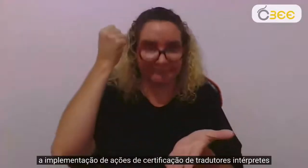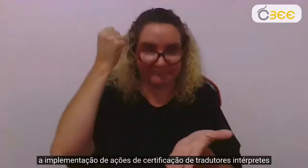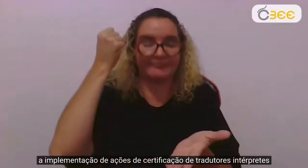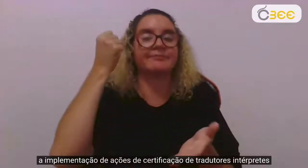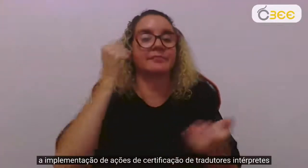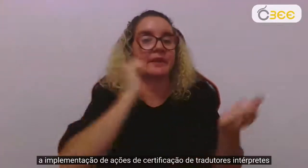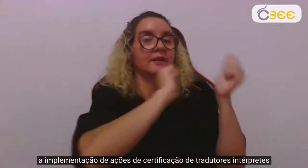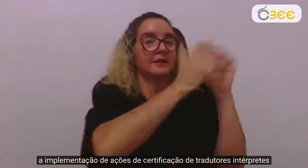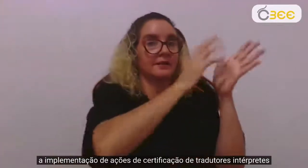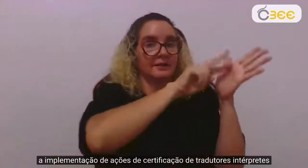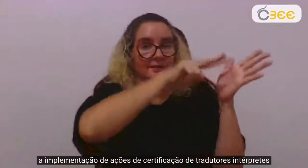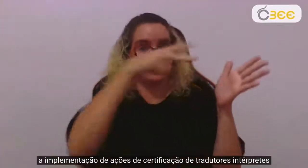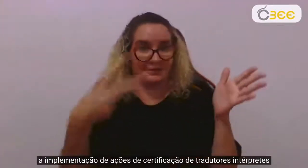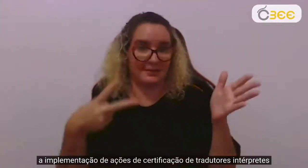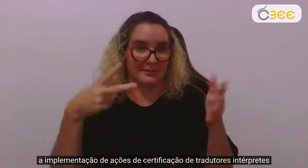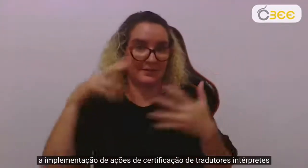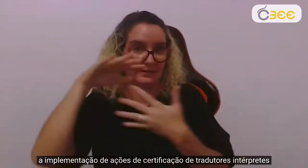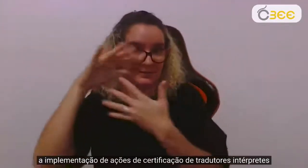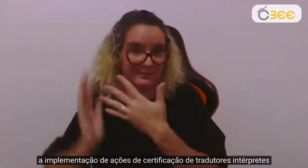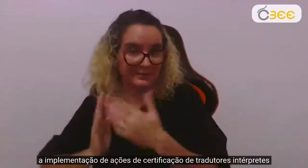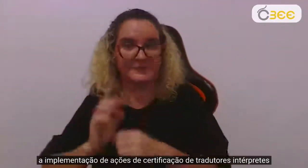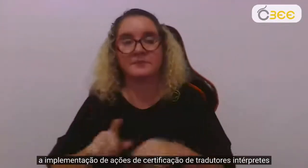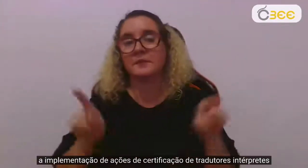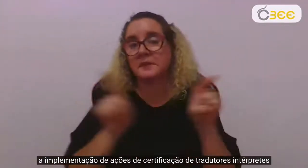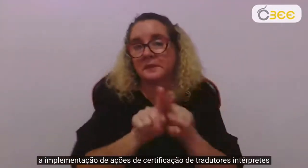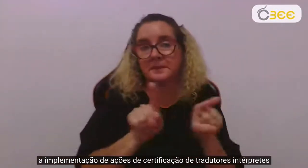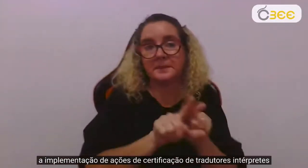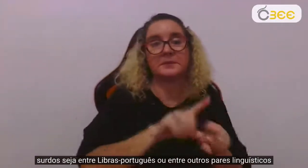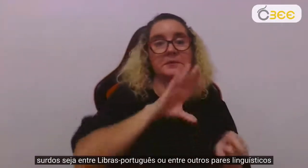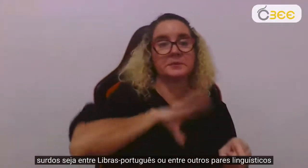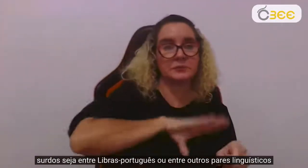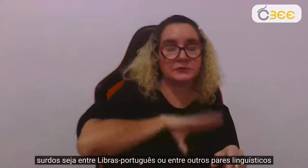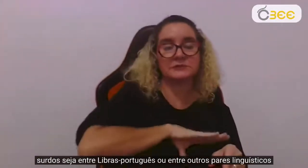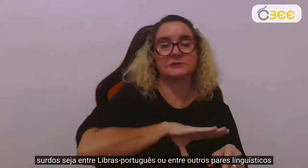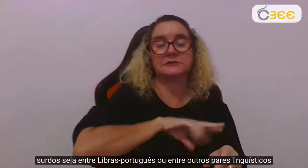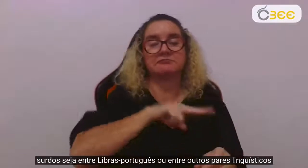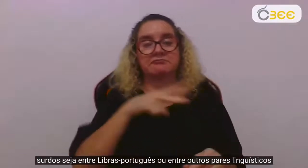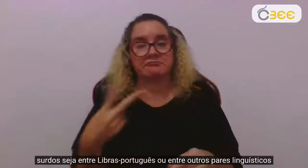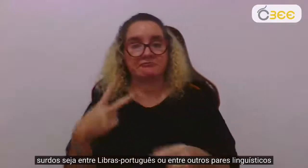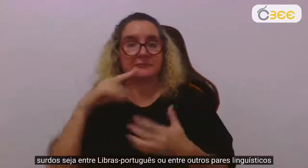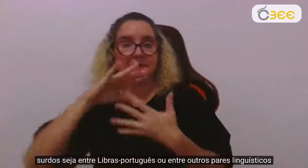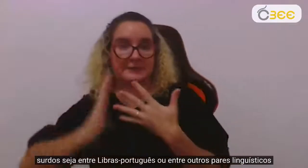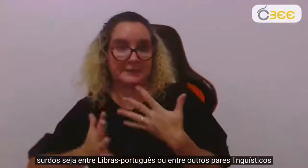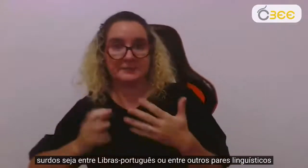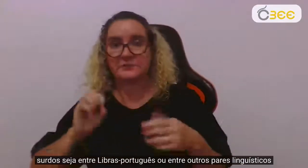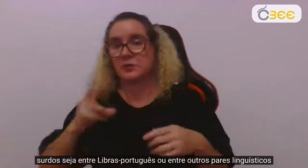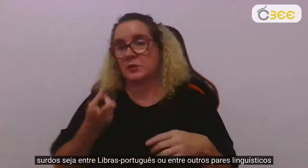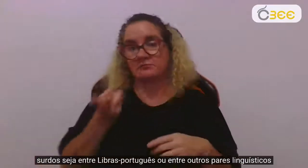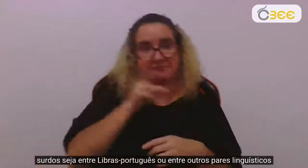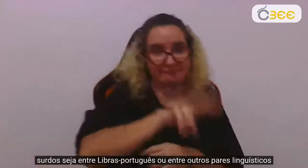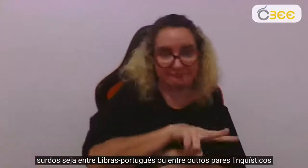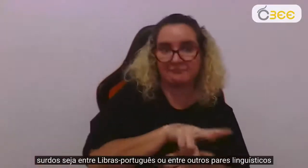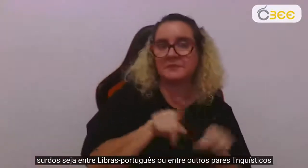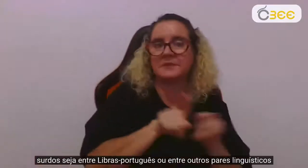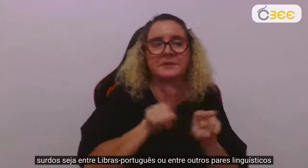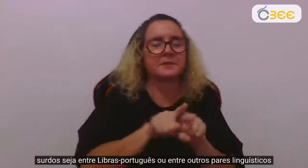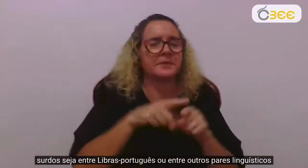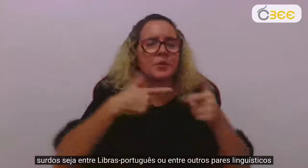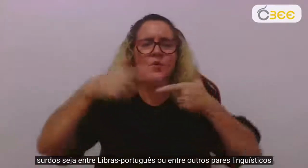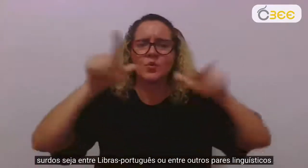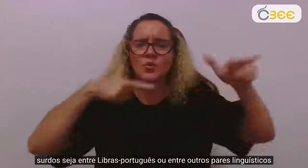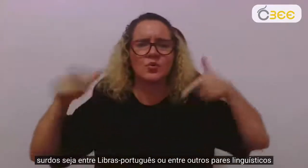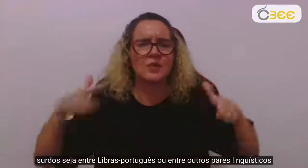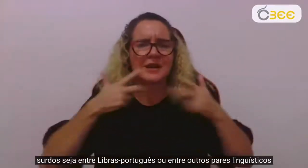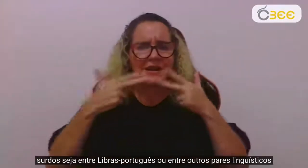implementação de ações de certificação de tradutores e intérpretes surdos, seja entre Libras português